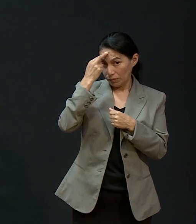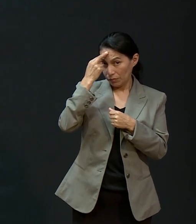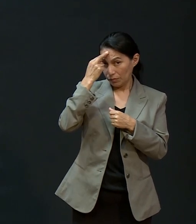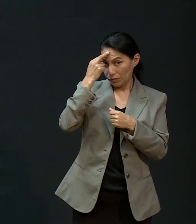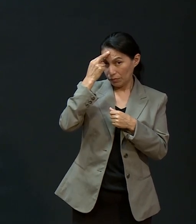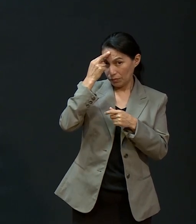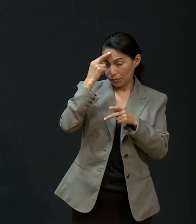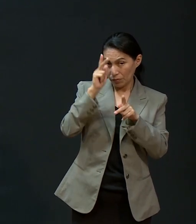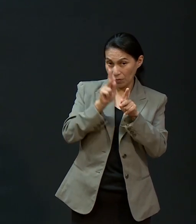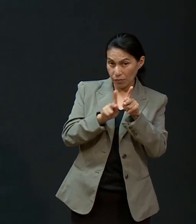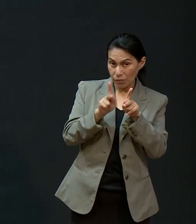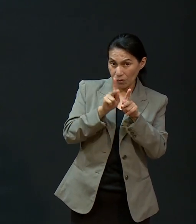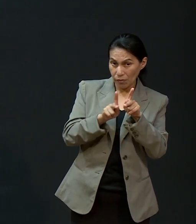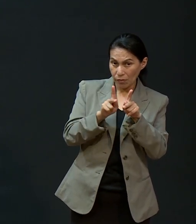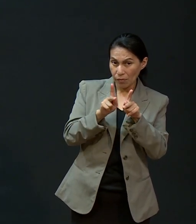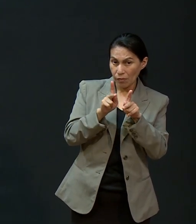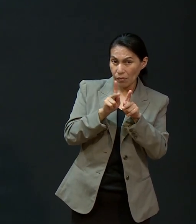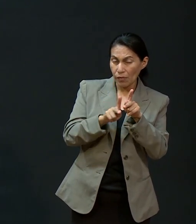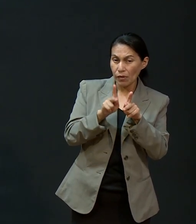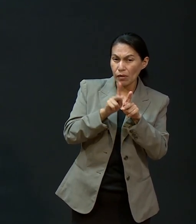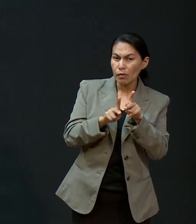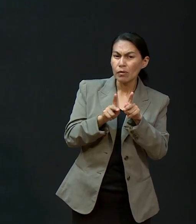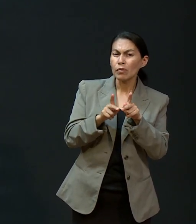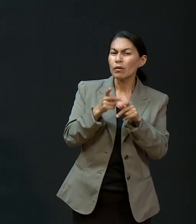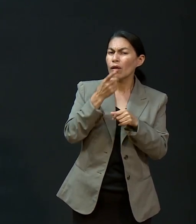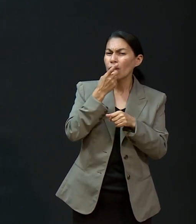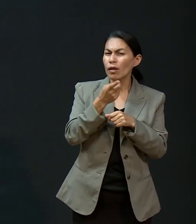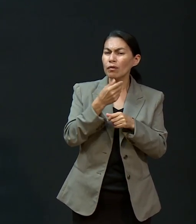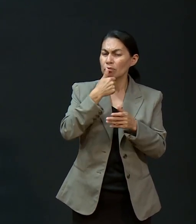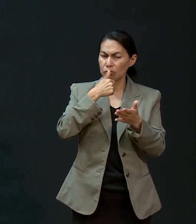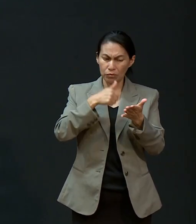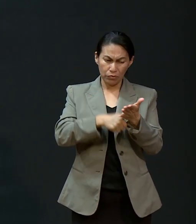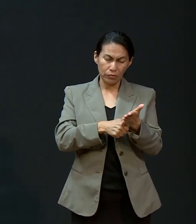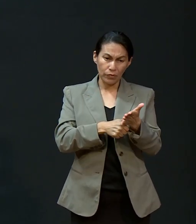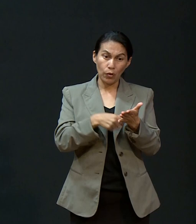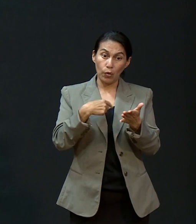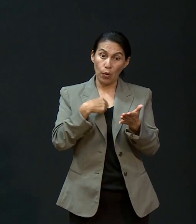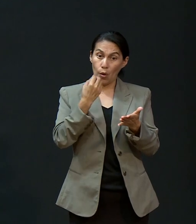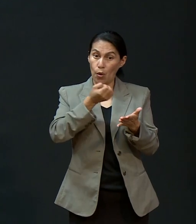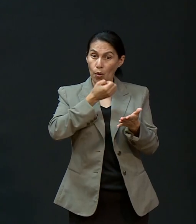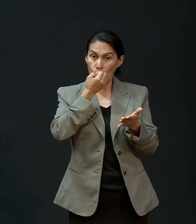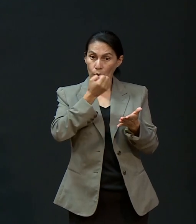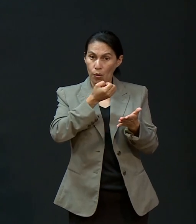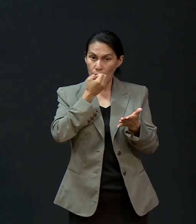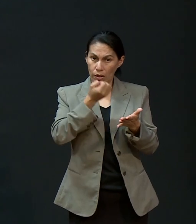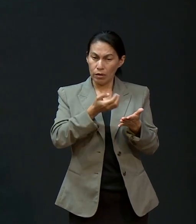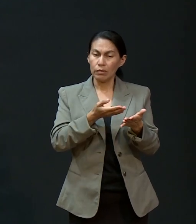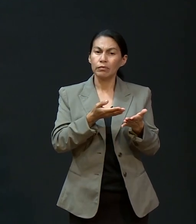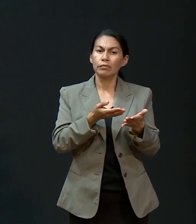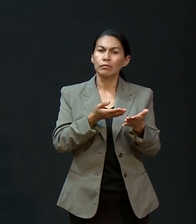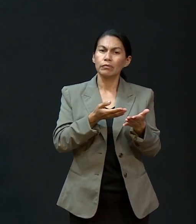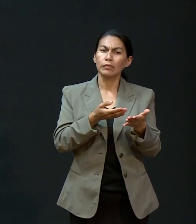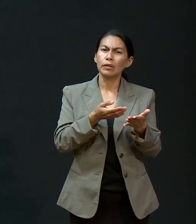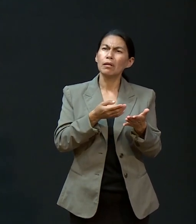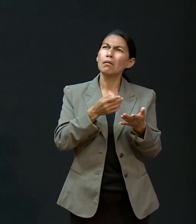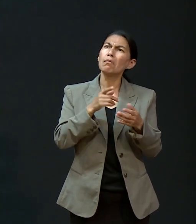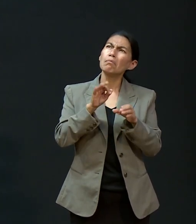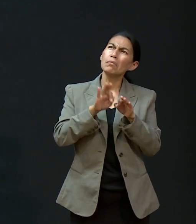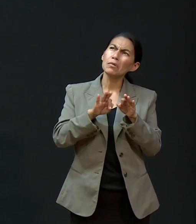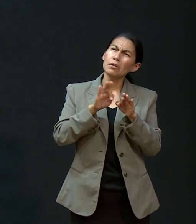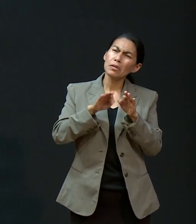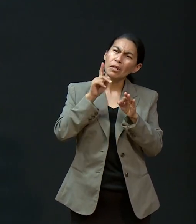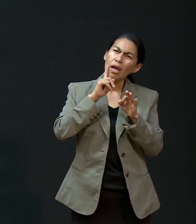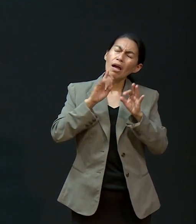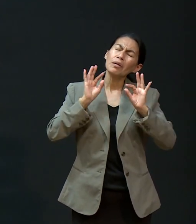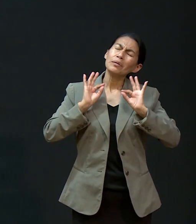me acuerdo que uno de mis primos le hizo una carta y le dijo que él iba a orar por ella. Y eso a mi tía, pues, le reconfortó